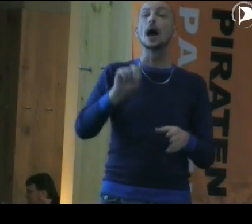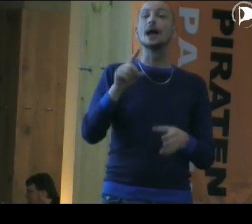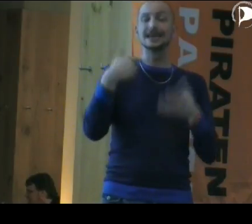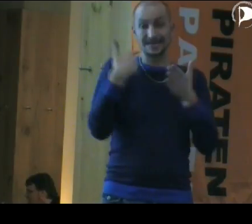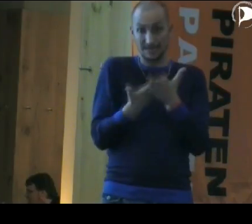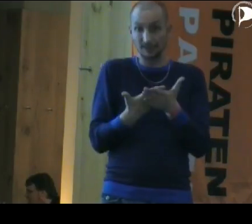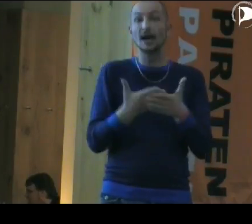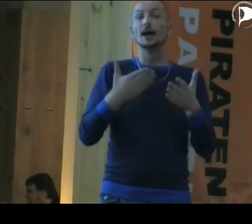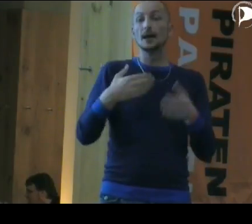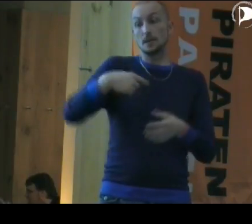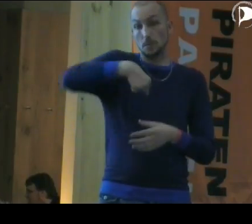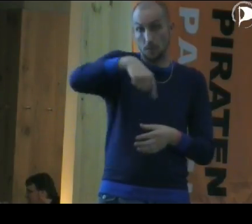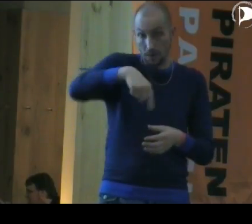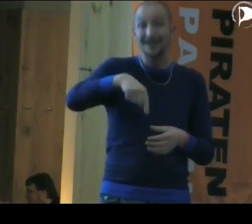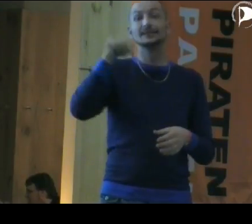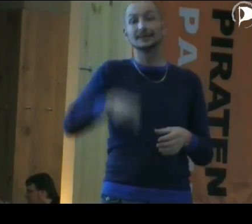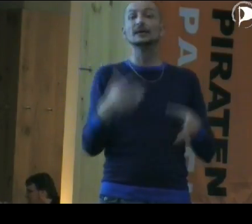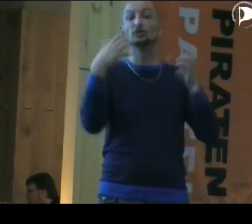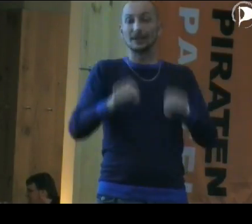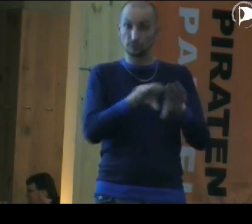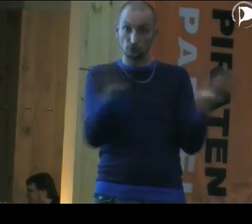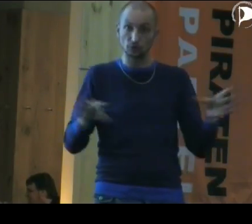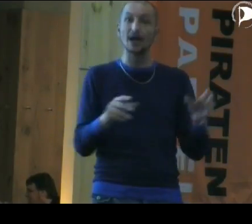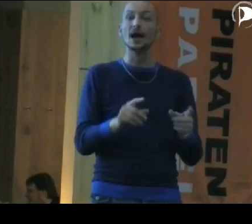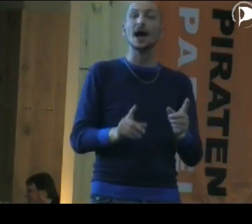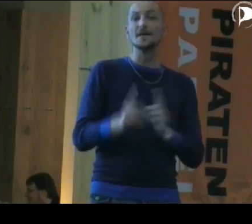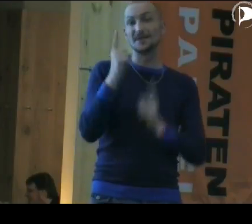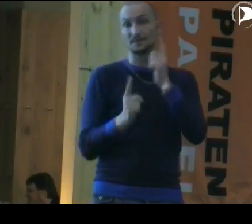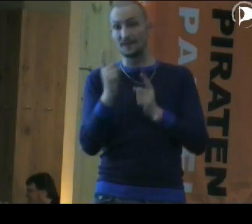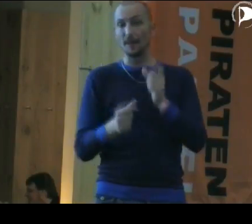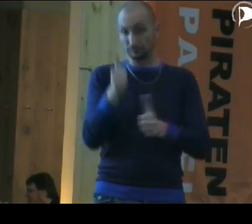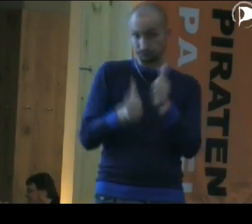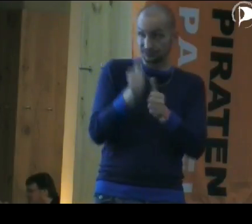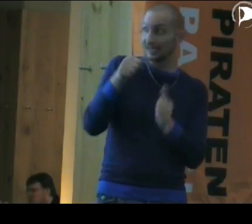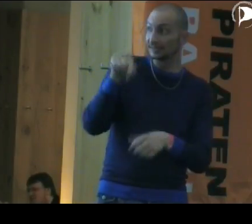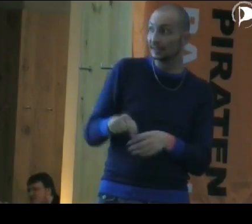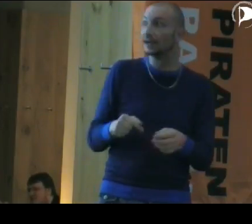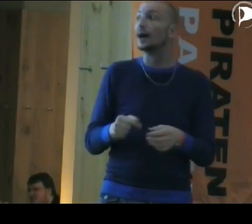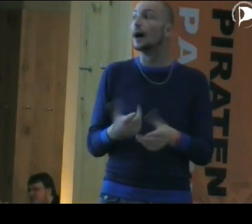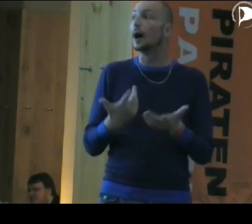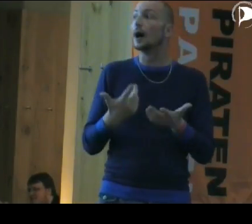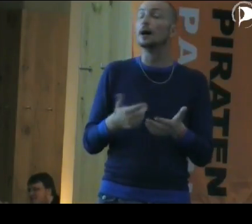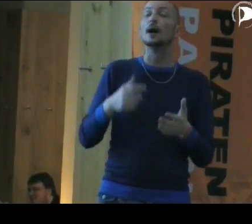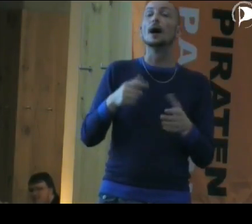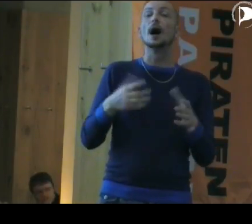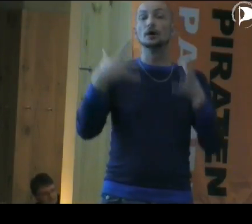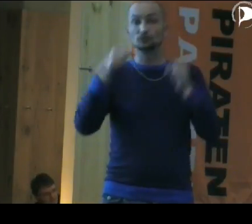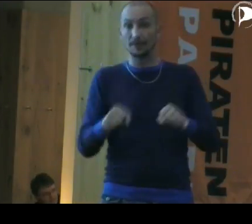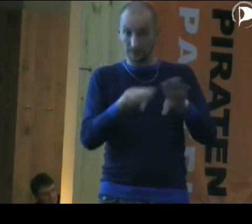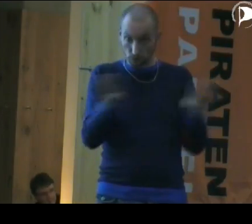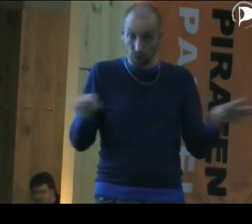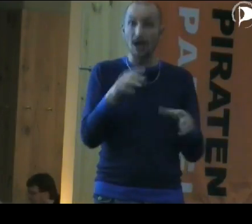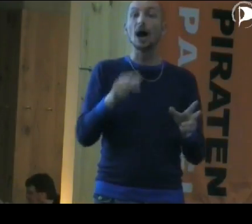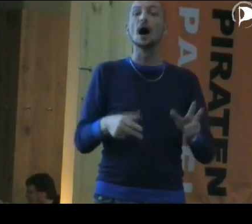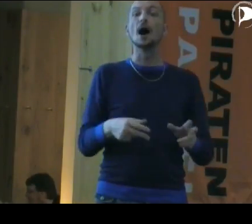jedenfalls und durch das gibt's eine e mail geschickt wo es darum geht dass die stammtische wahlversprechen zu den chancen